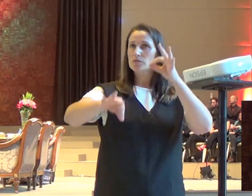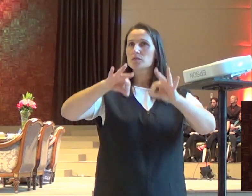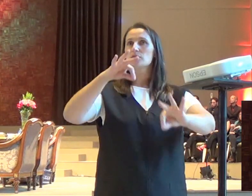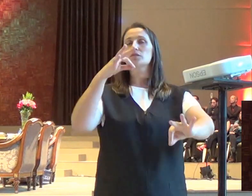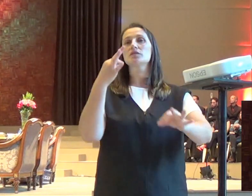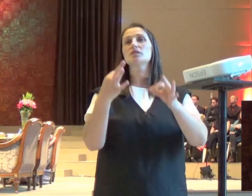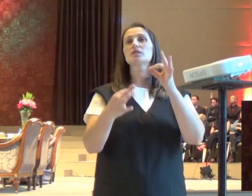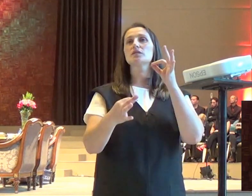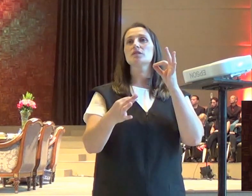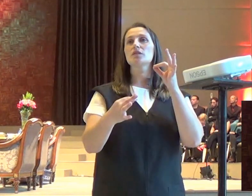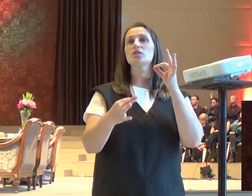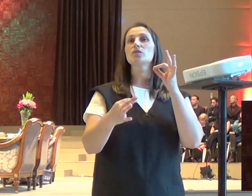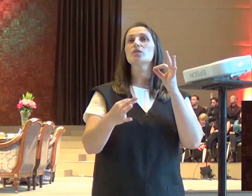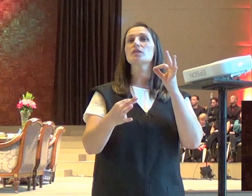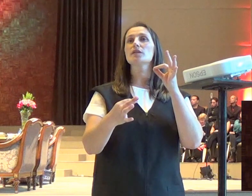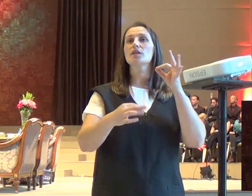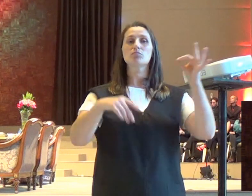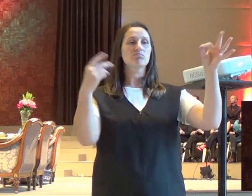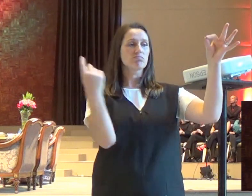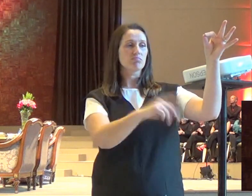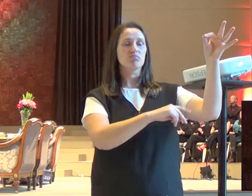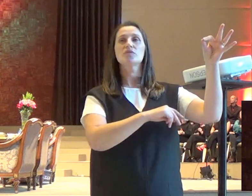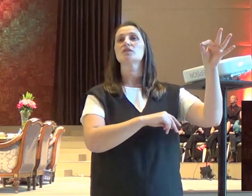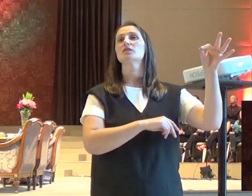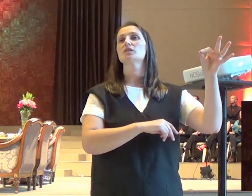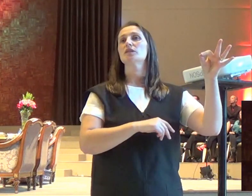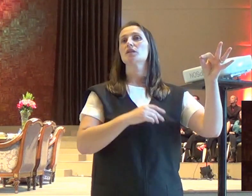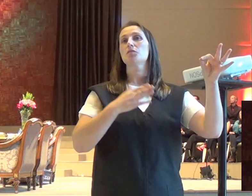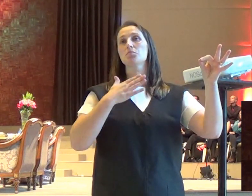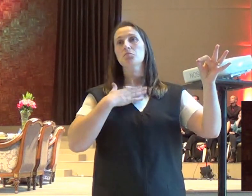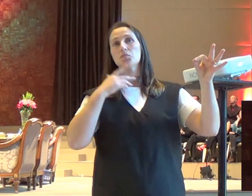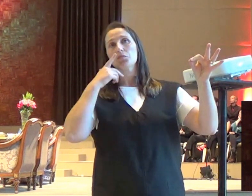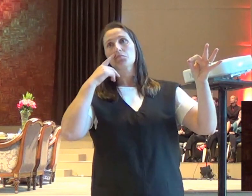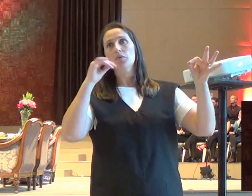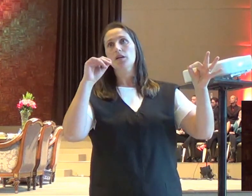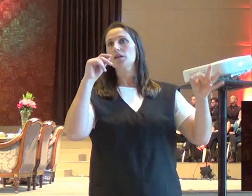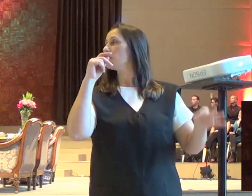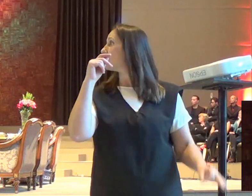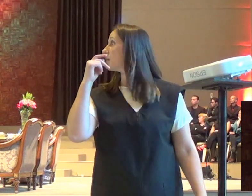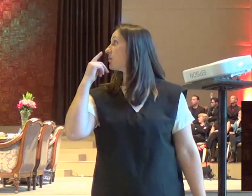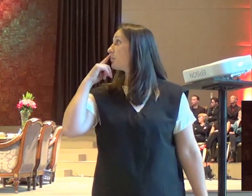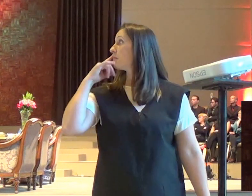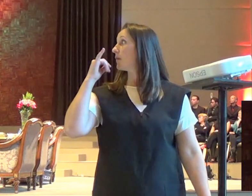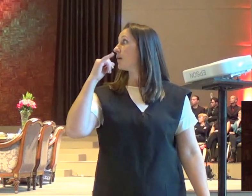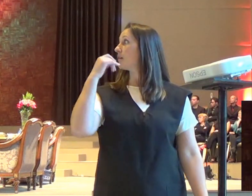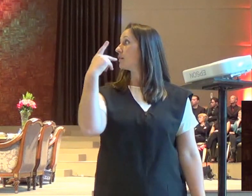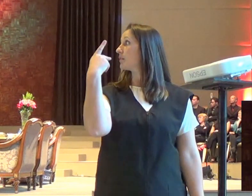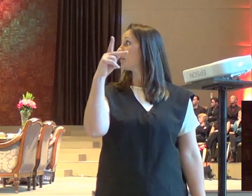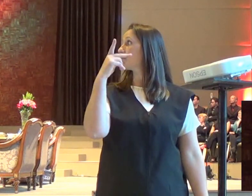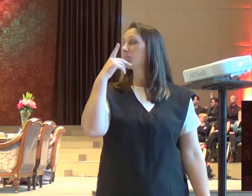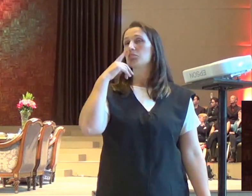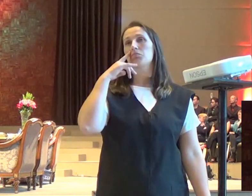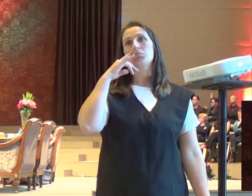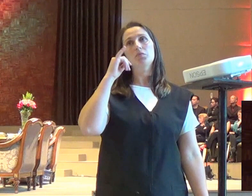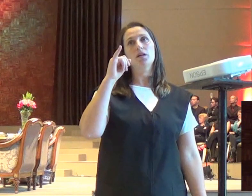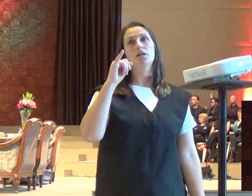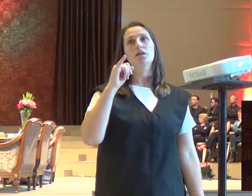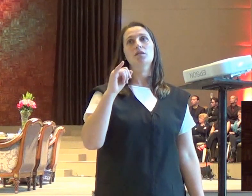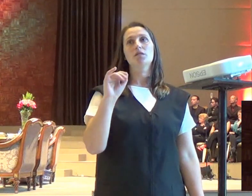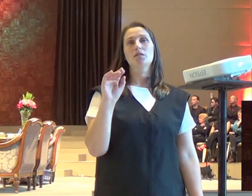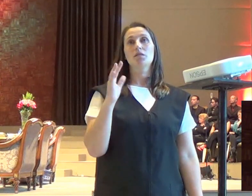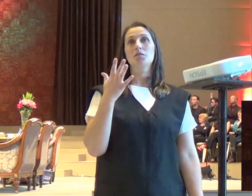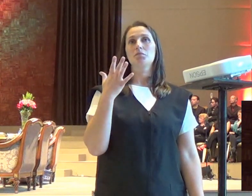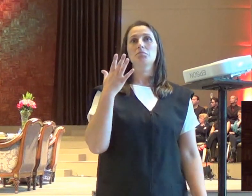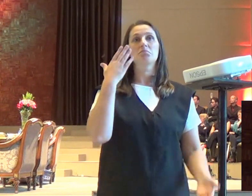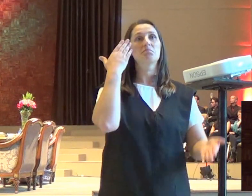justiça vem da disciplina dada pelos nossos pais muitas pessoas têm perdido